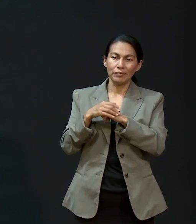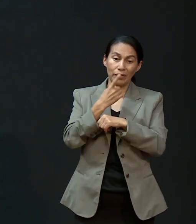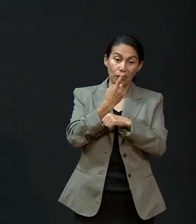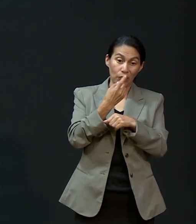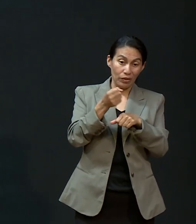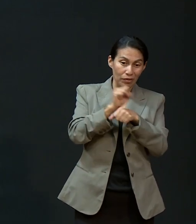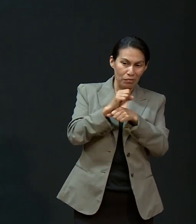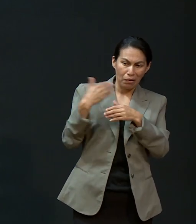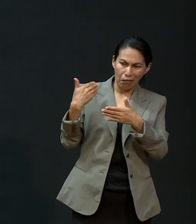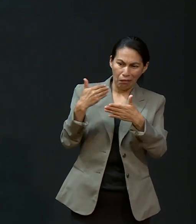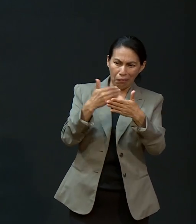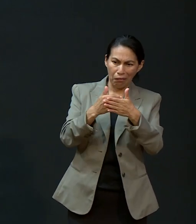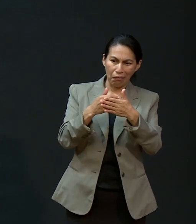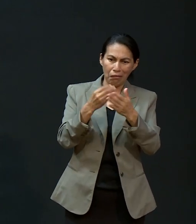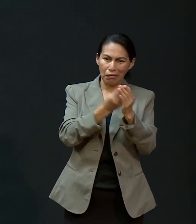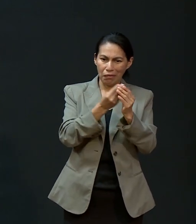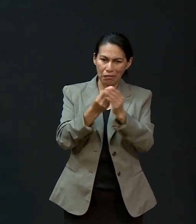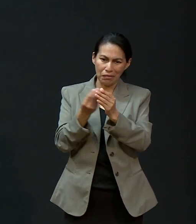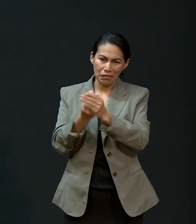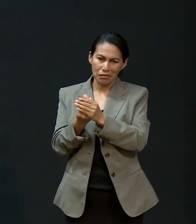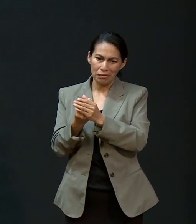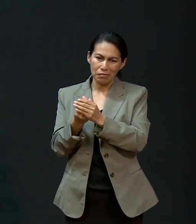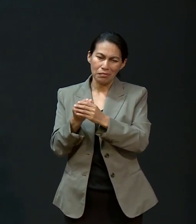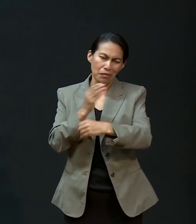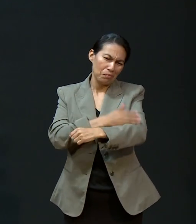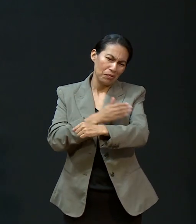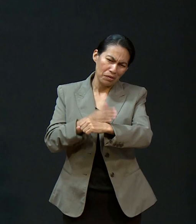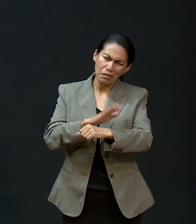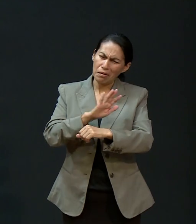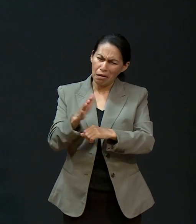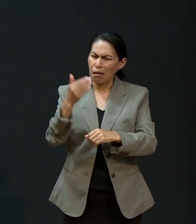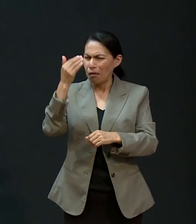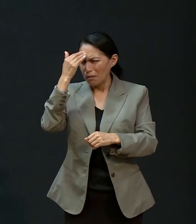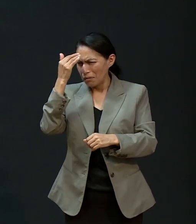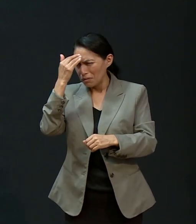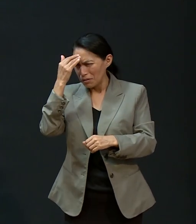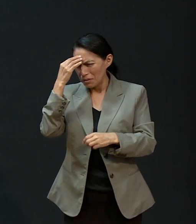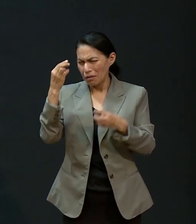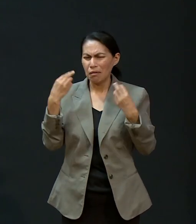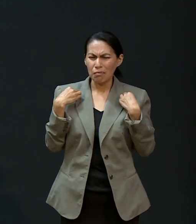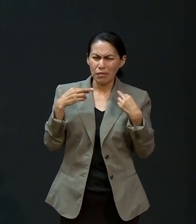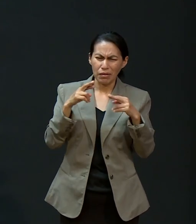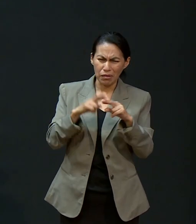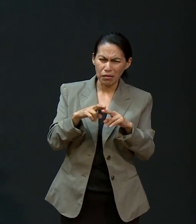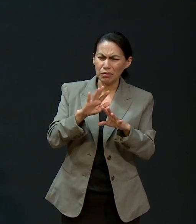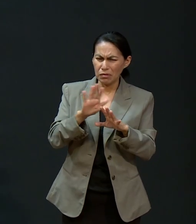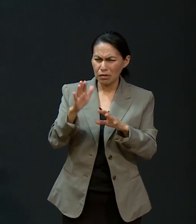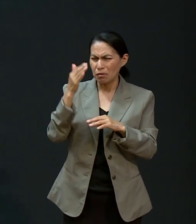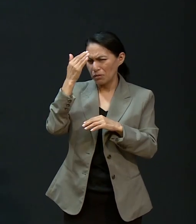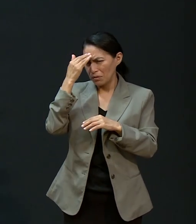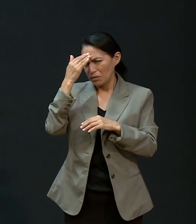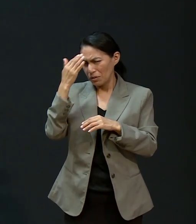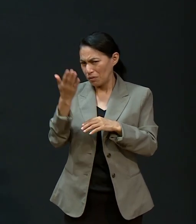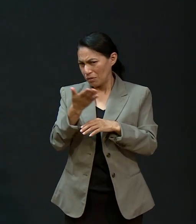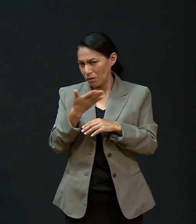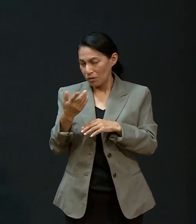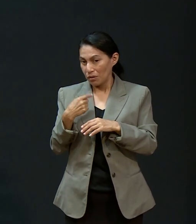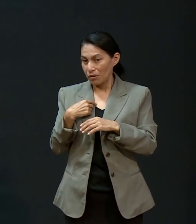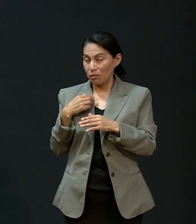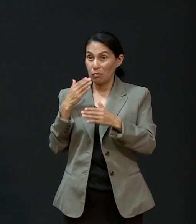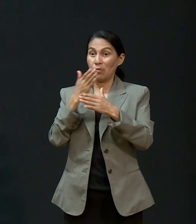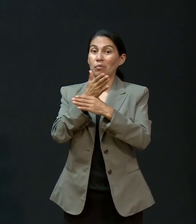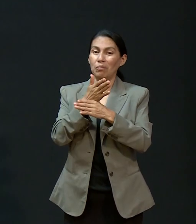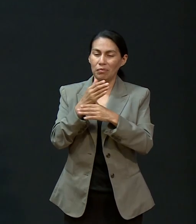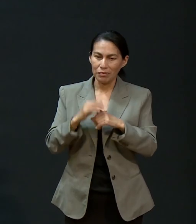que ya había pasado una semana y mis compañeros ya se conocían, ya conocían a los maestros, ya les habían dado una introducción a la